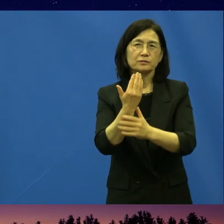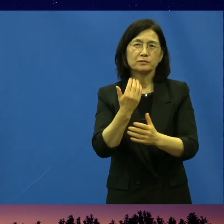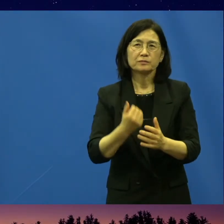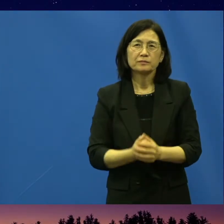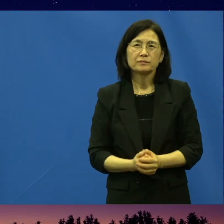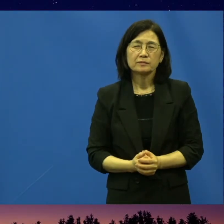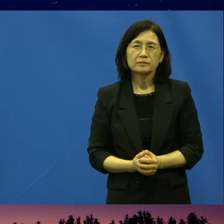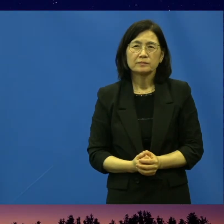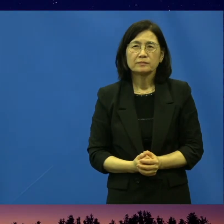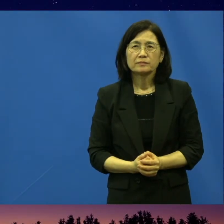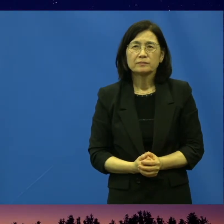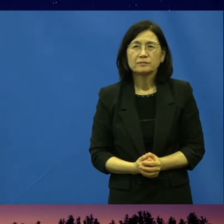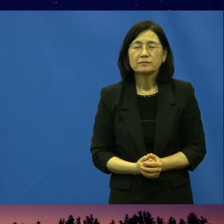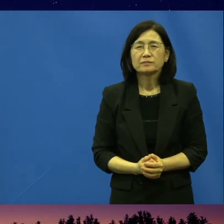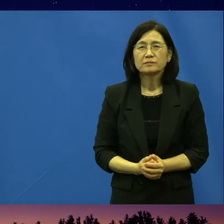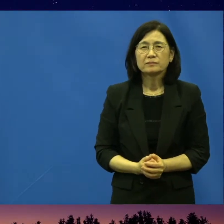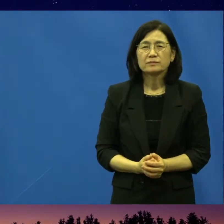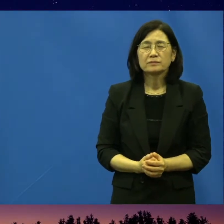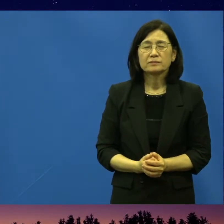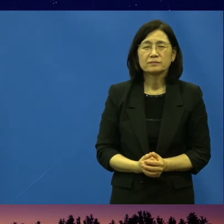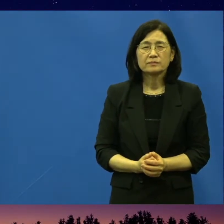별별 기적이다.